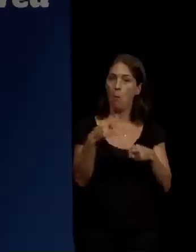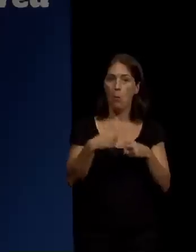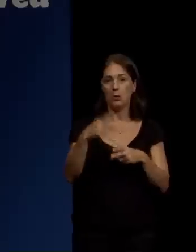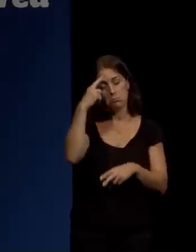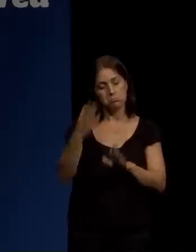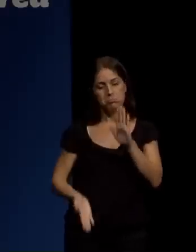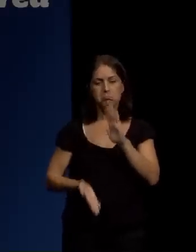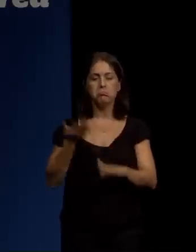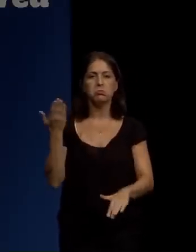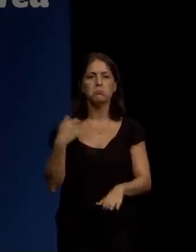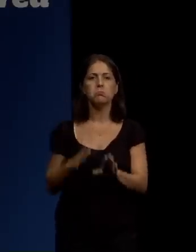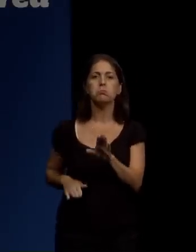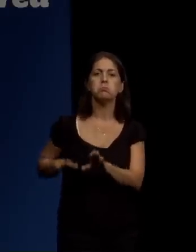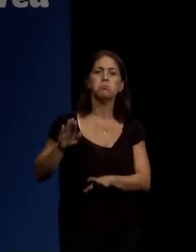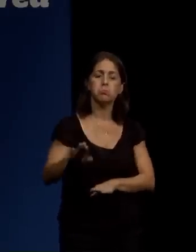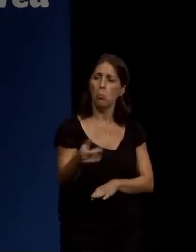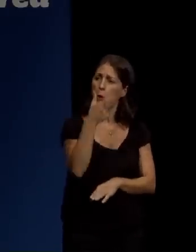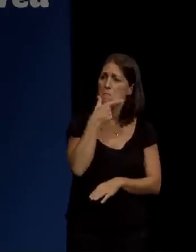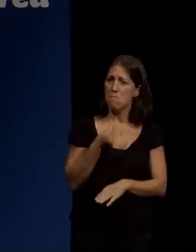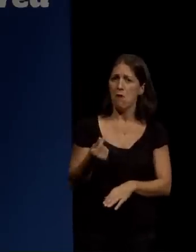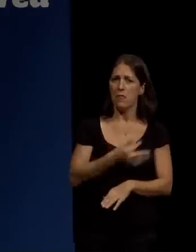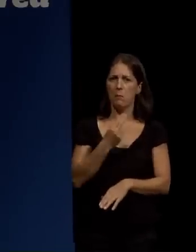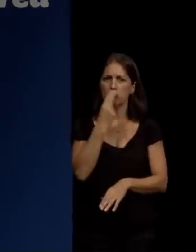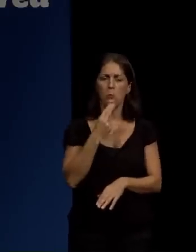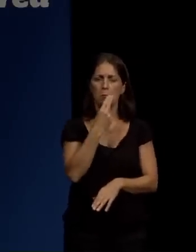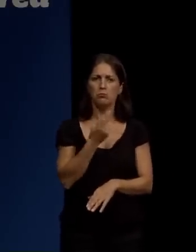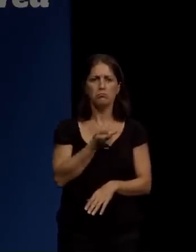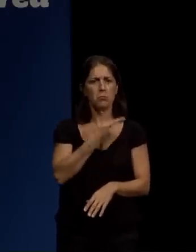que é compromiso, dar o paso adiante. Foi moi fácil comprometerme.